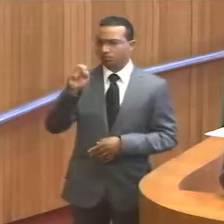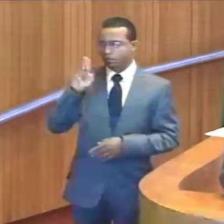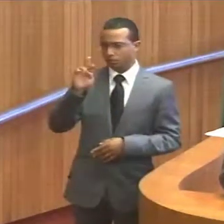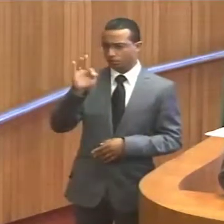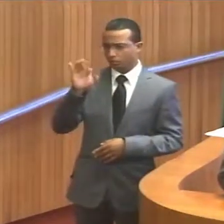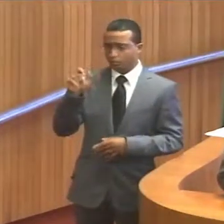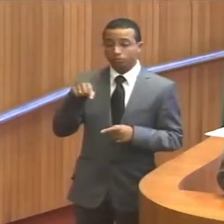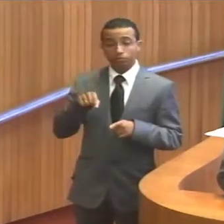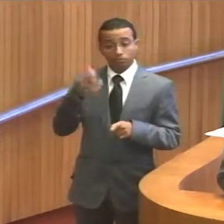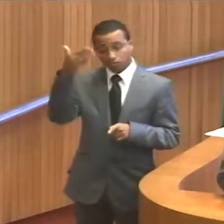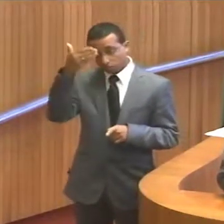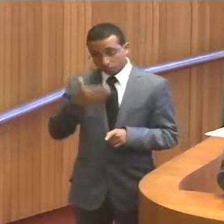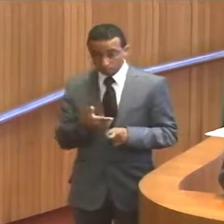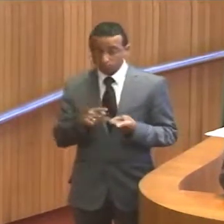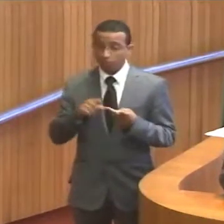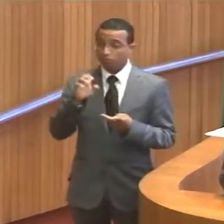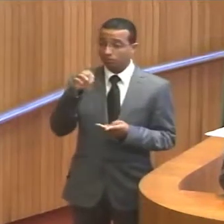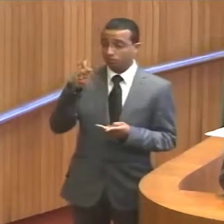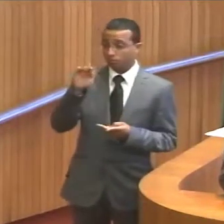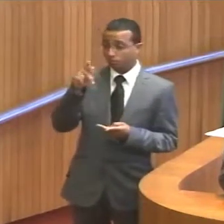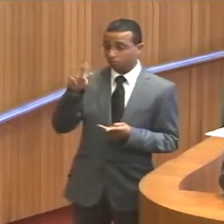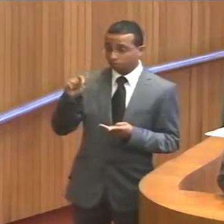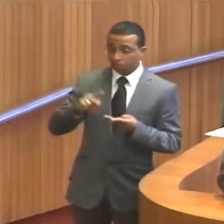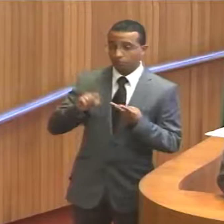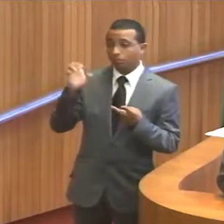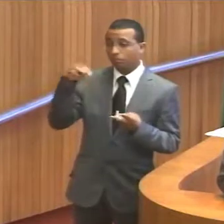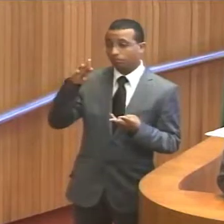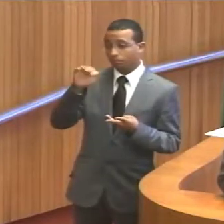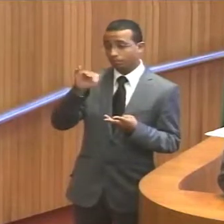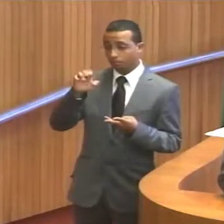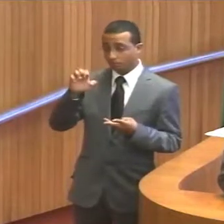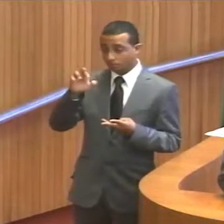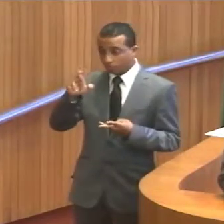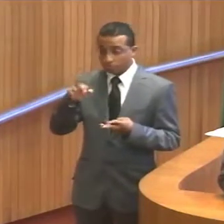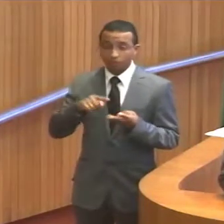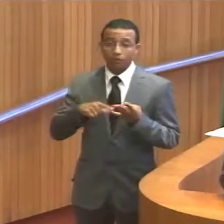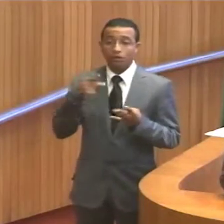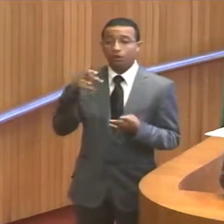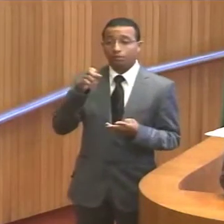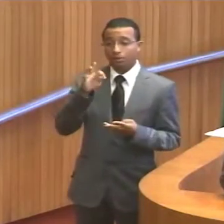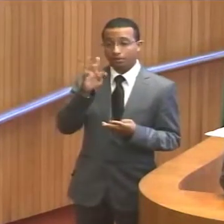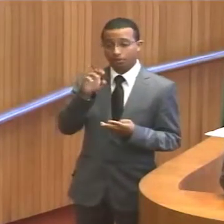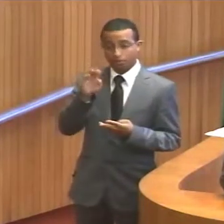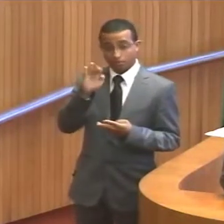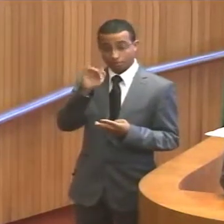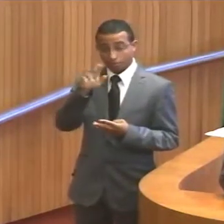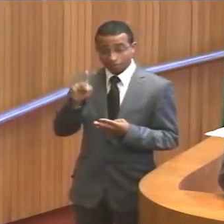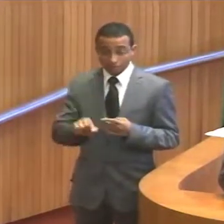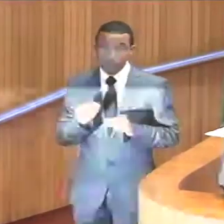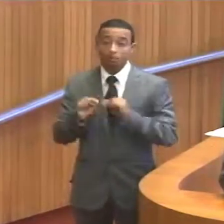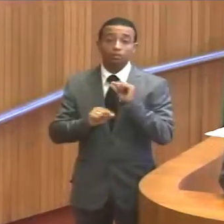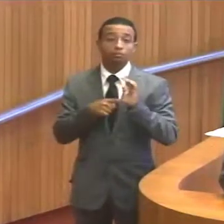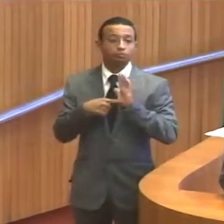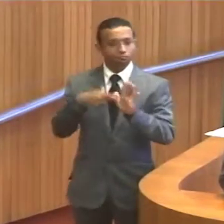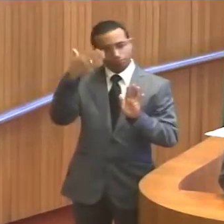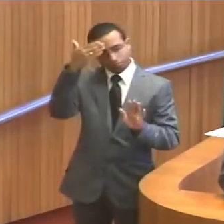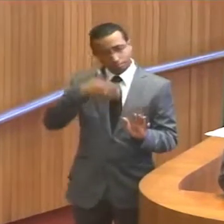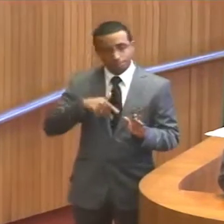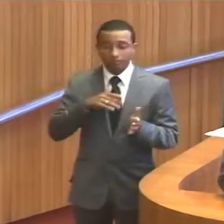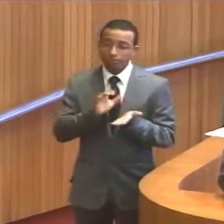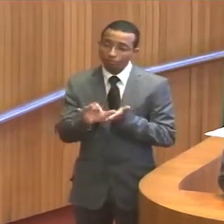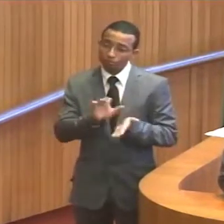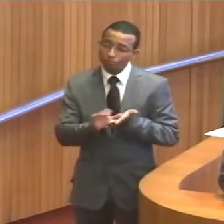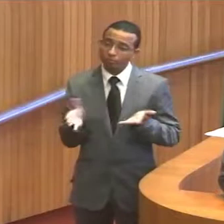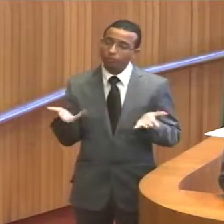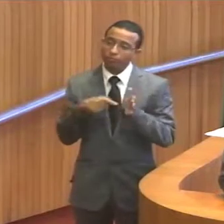a prova Embrapa, a Embraer, a Petrobras, que são provas inconteste de quando se investe em pesquisa, e principalmente no Brasil,